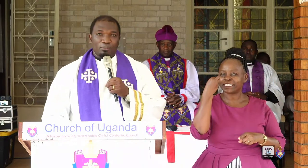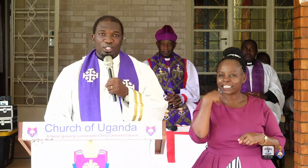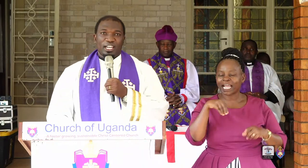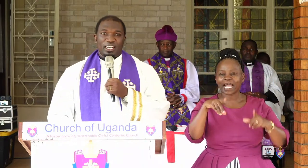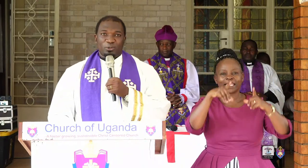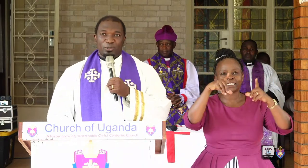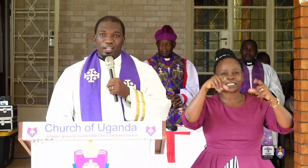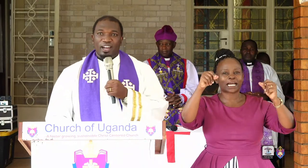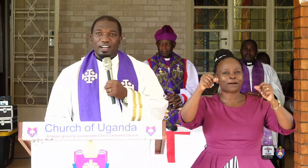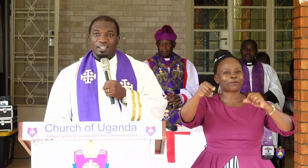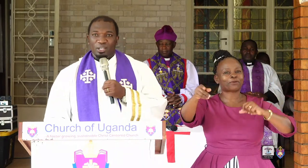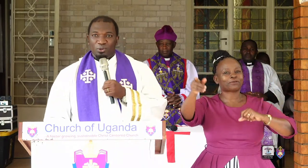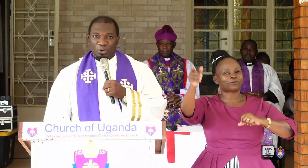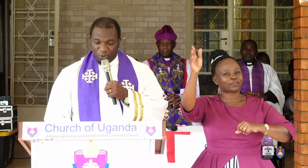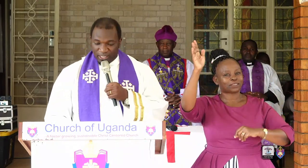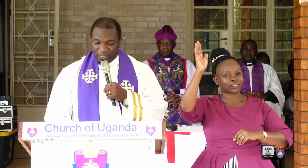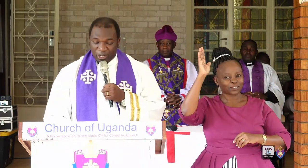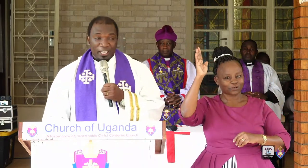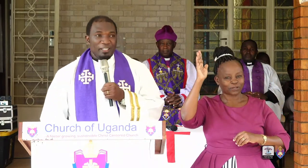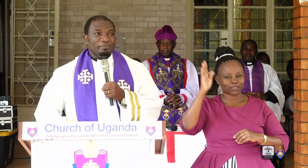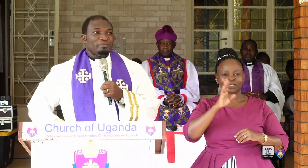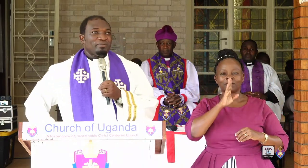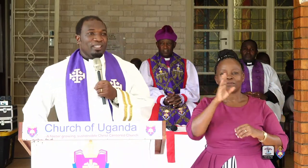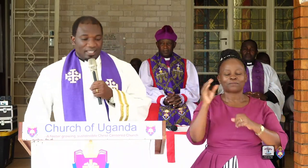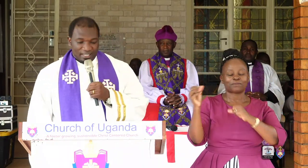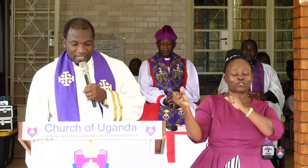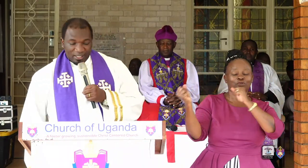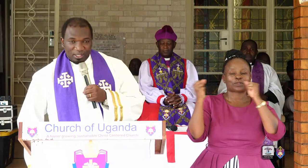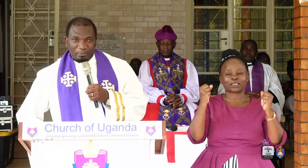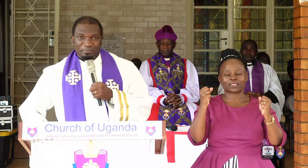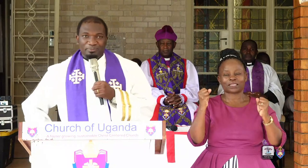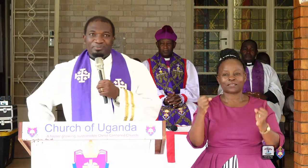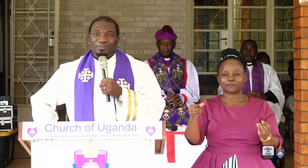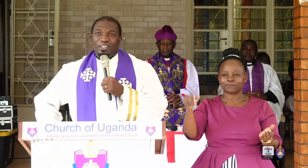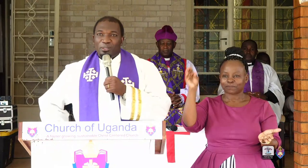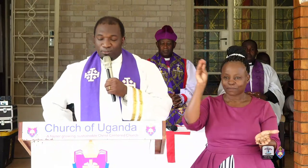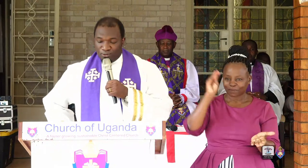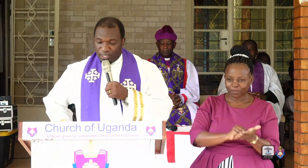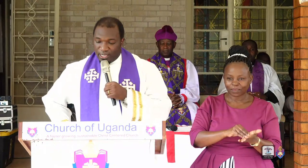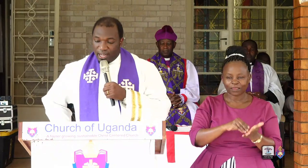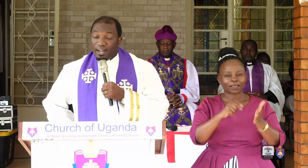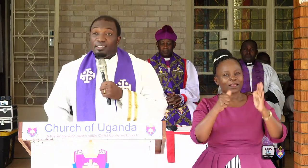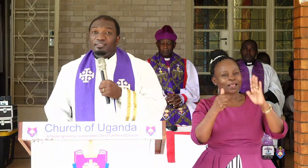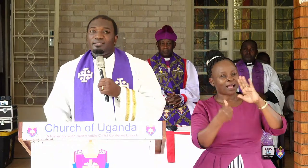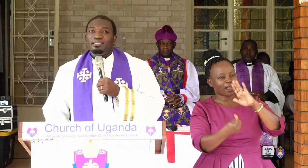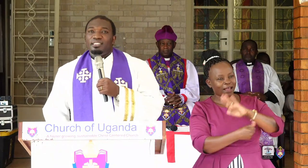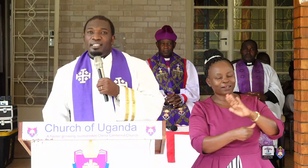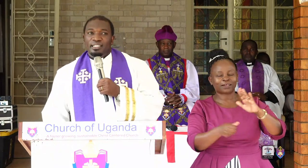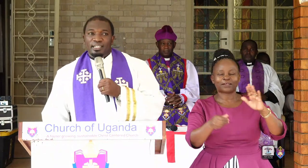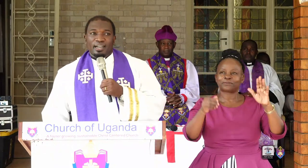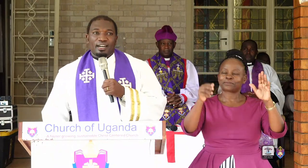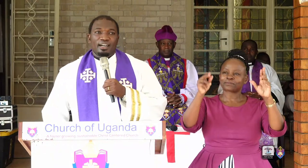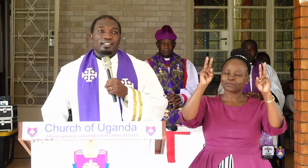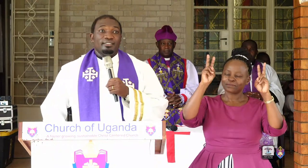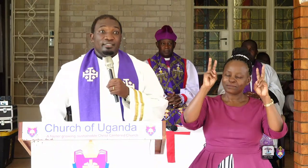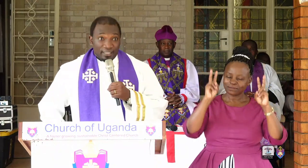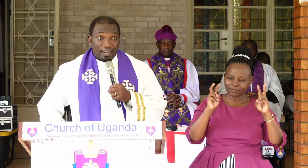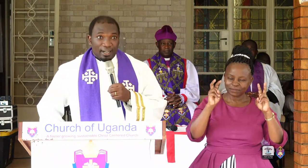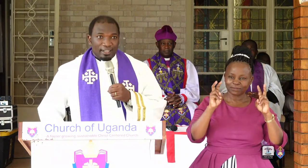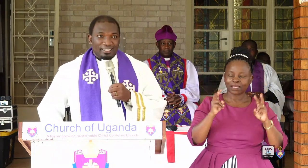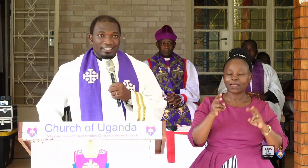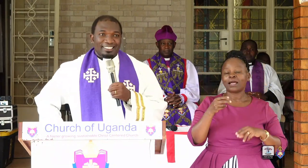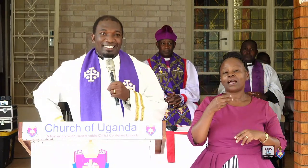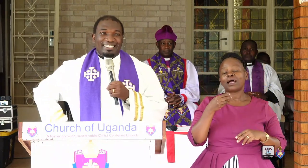ekigambo kya Katonda onywezebwe. Kanziremu, bulira era